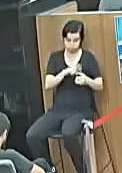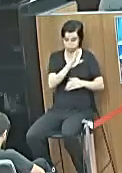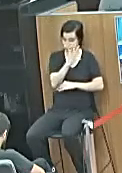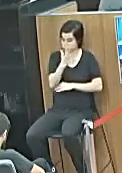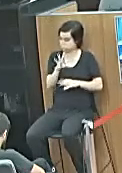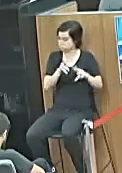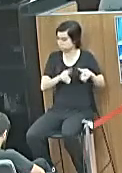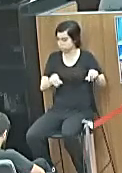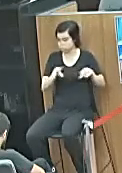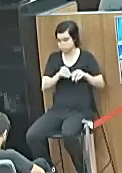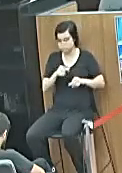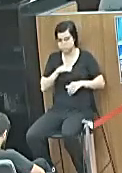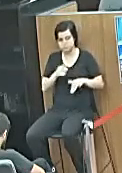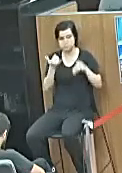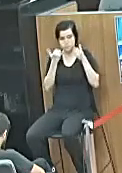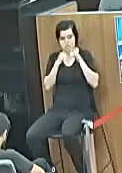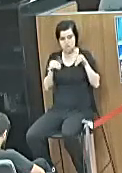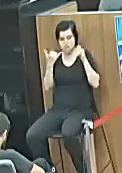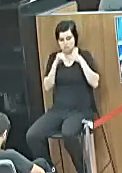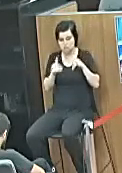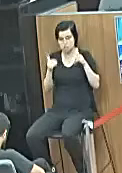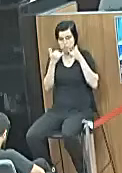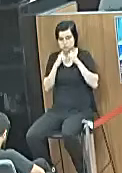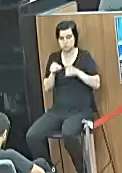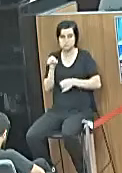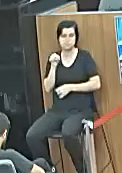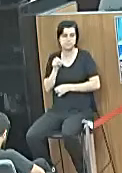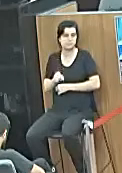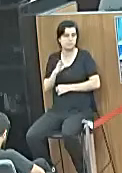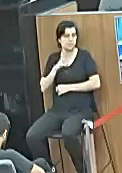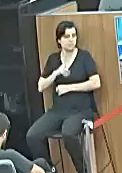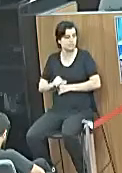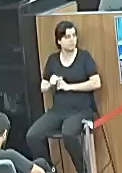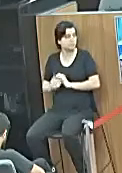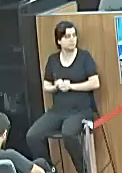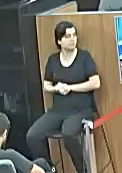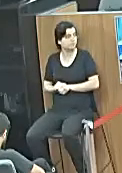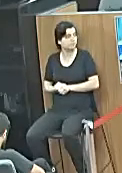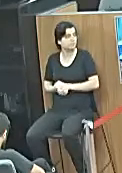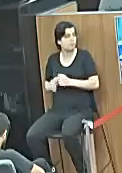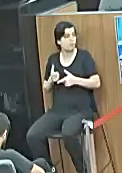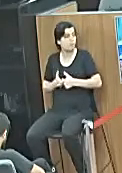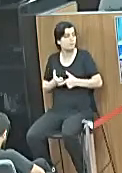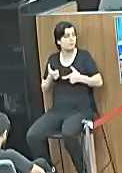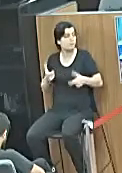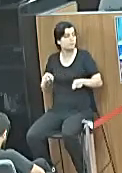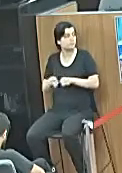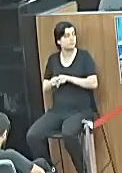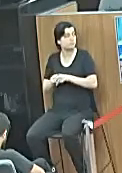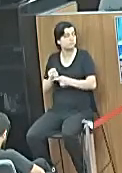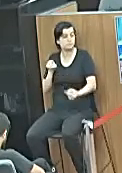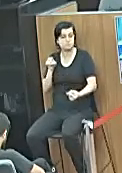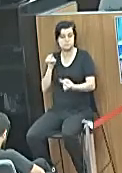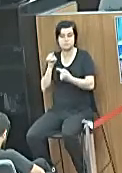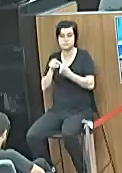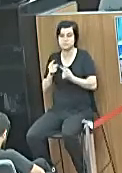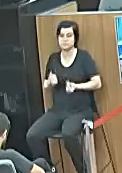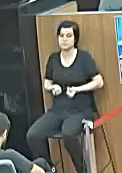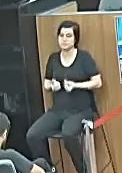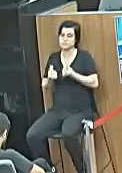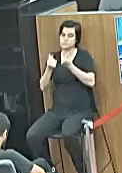fotovoltaica e outras formas de energia renovável e limpa a aumentar a meta financeira total da ação